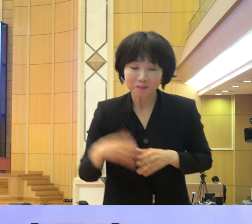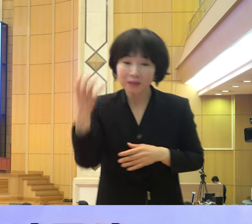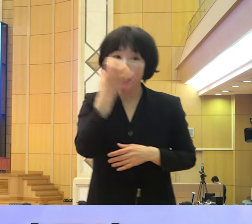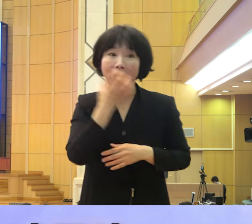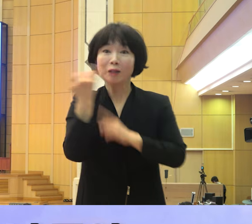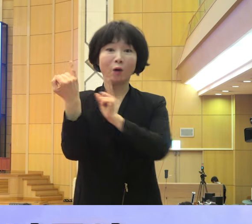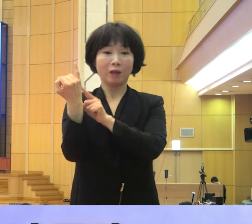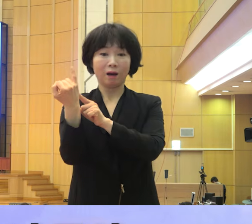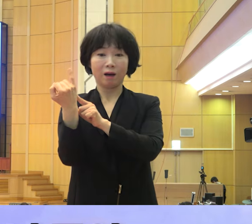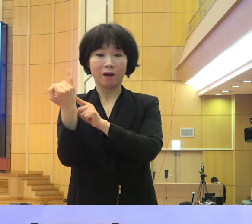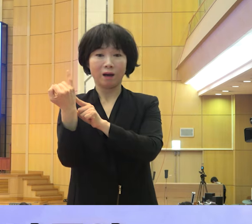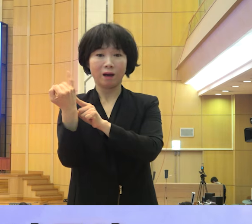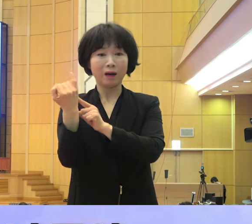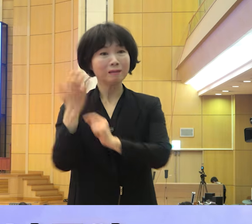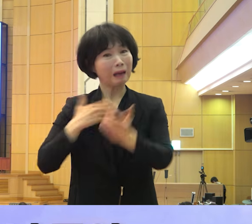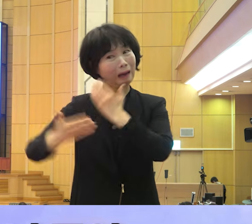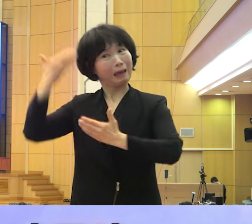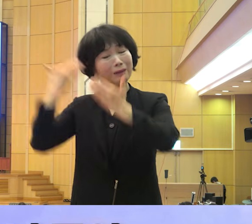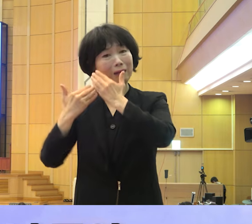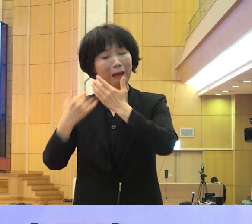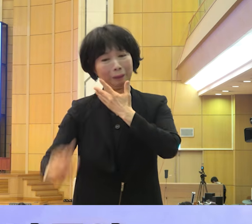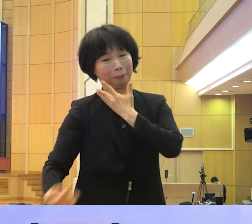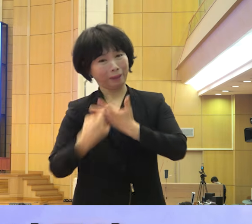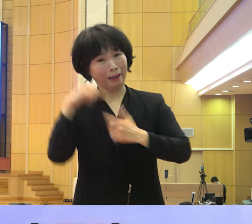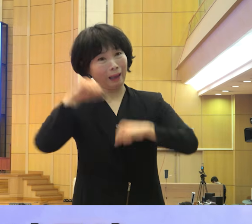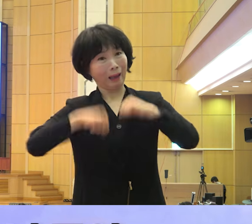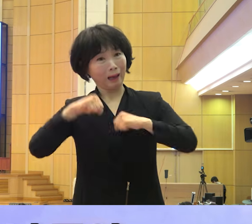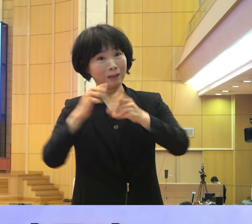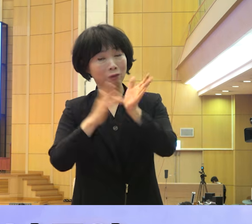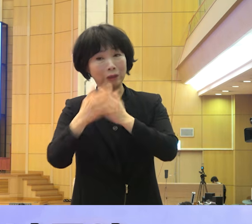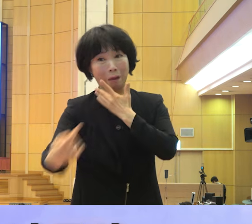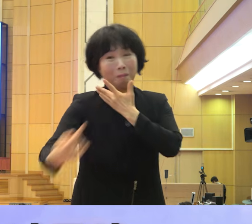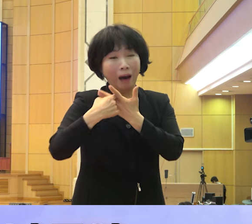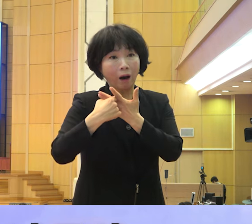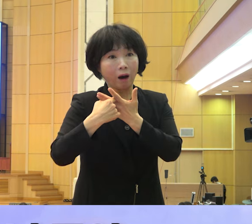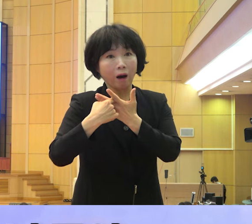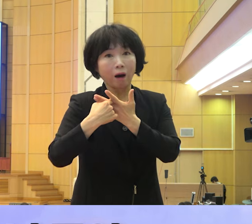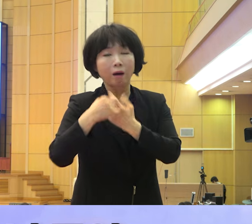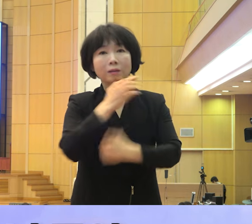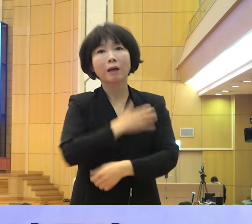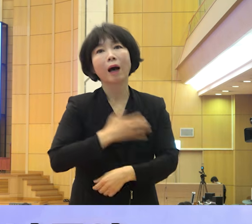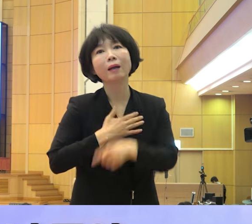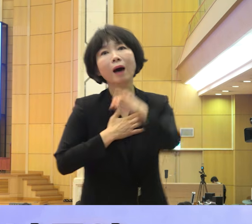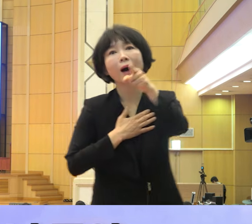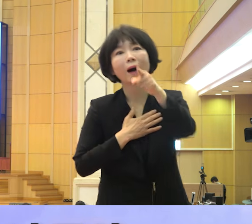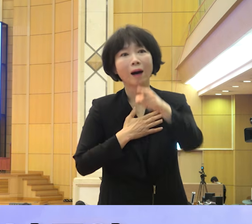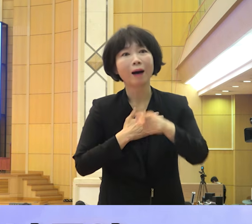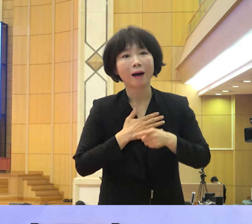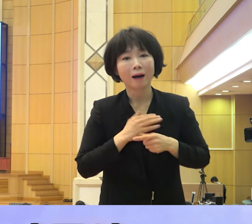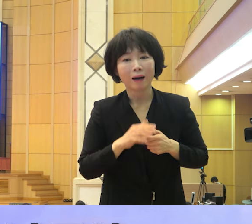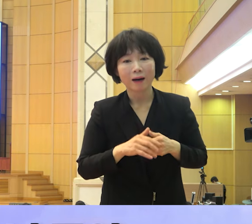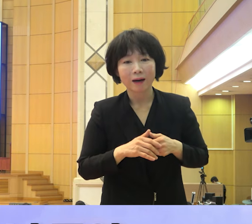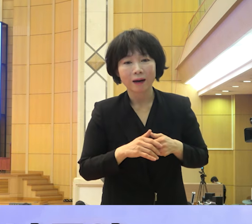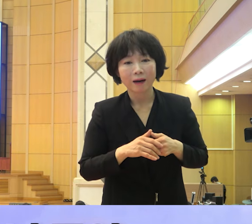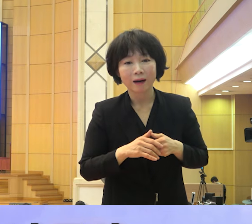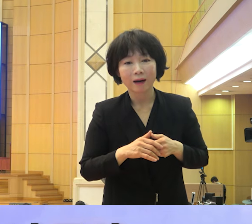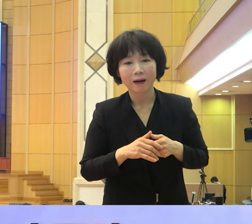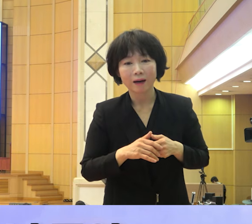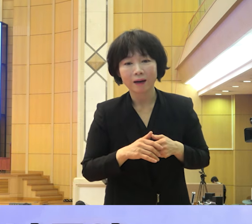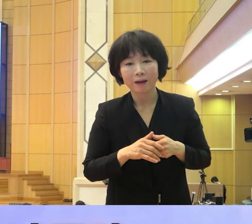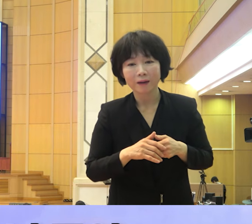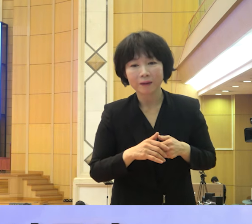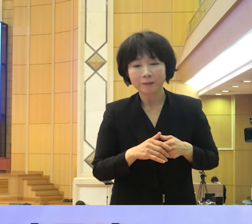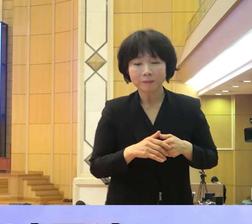여자의 말이 내가 행한 모든 것을 그가 내게 말하였다 증하노. 여자가 하는 말을